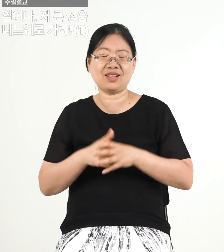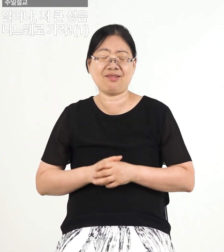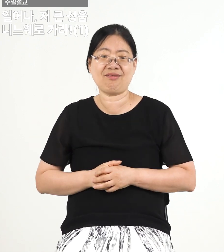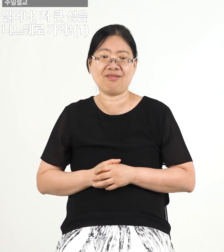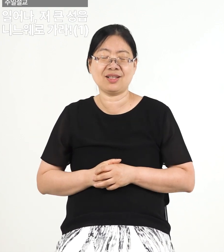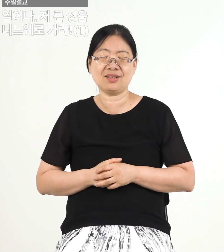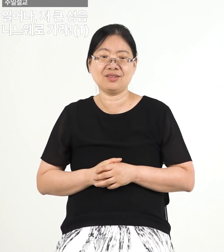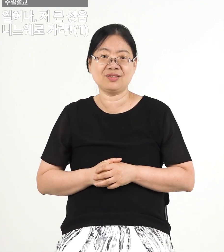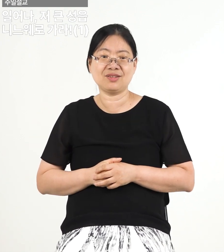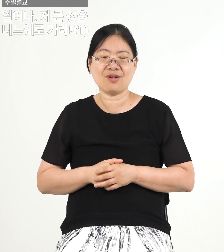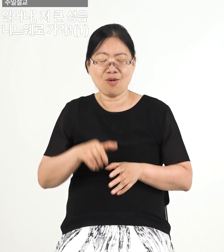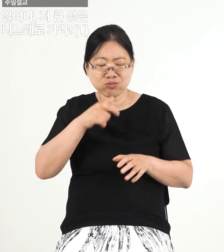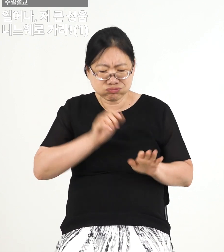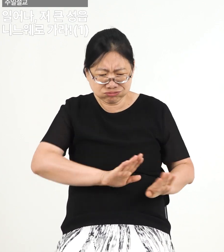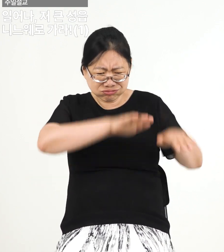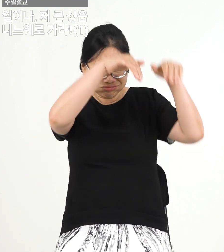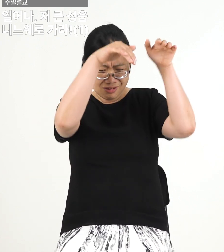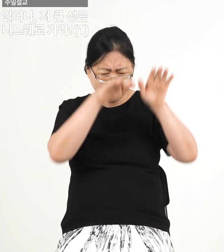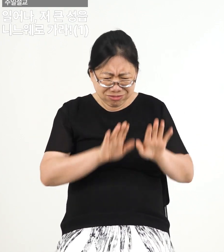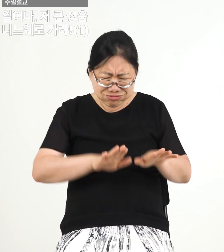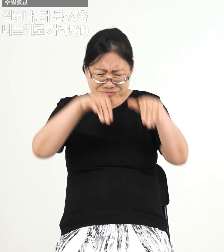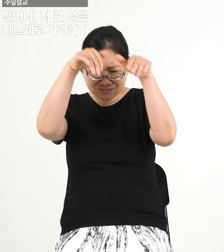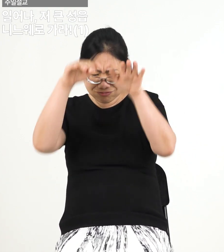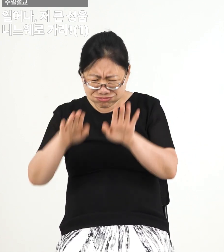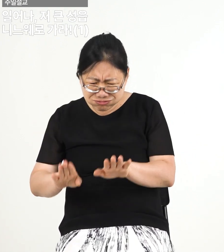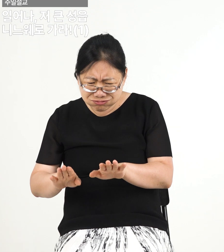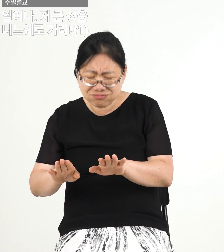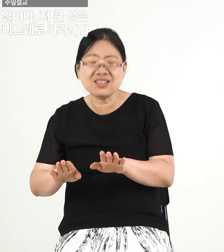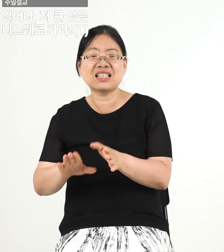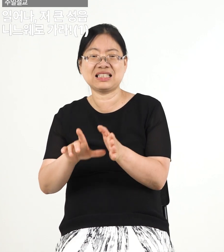시기가 풍랑이 많은 시기입니다.